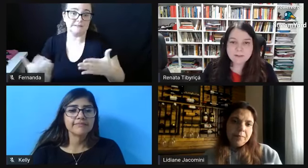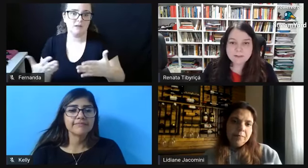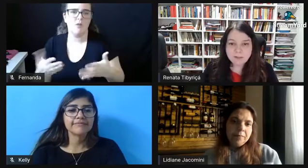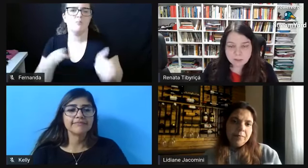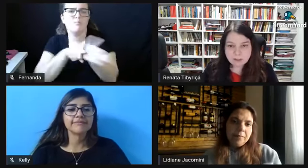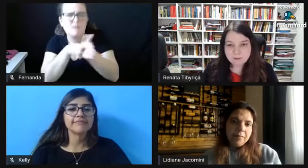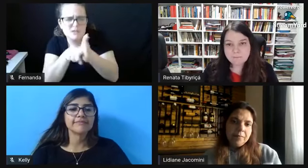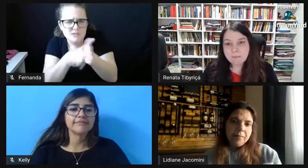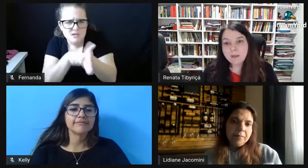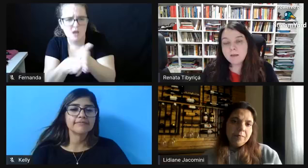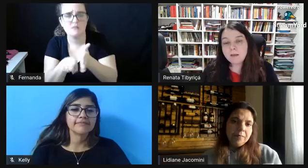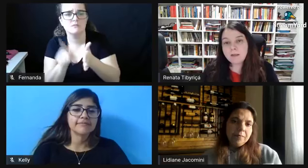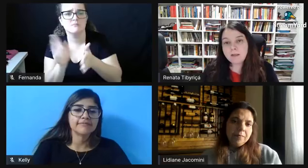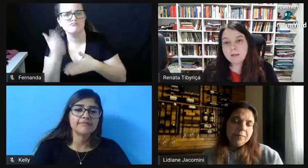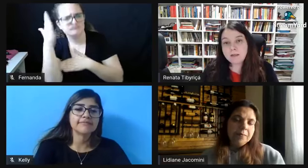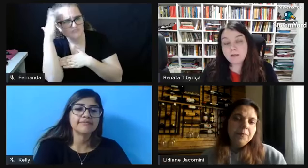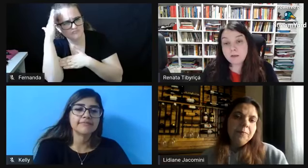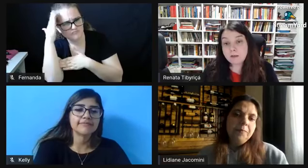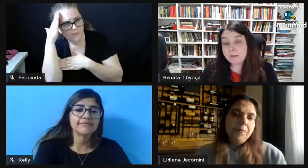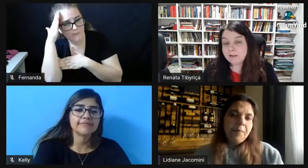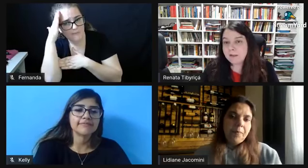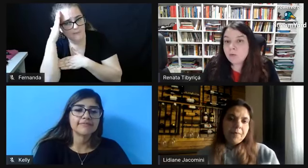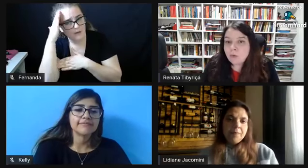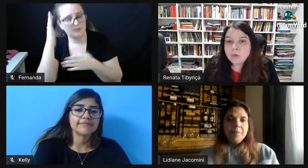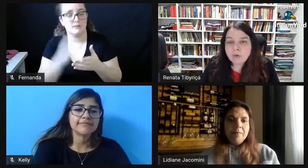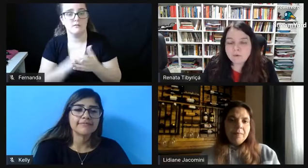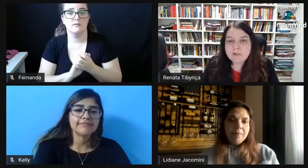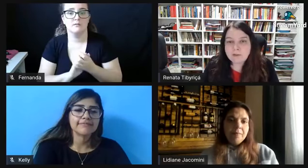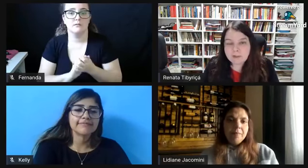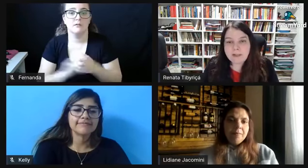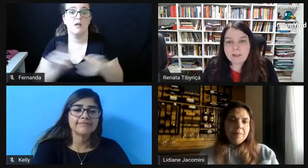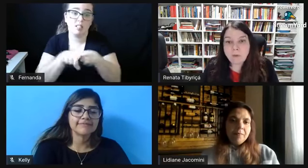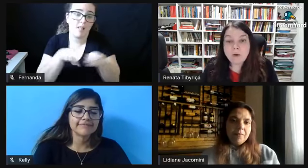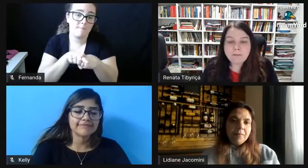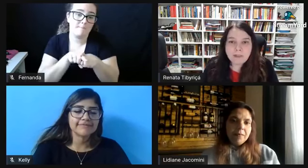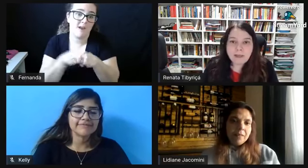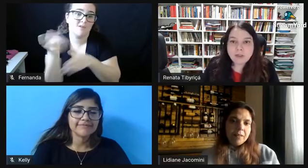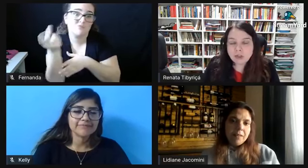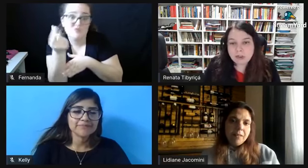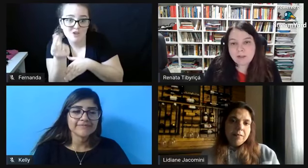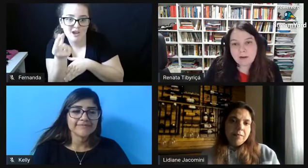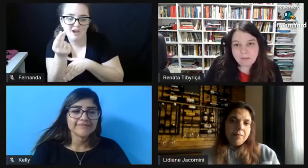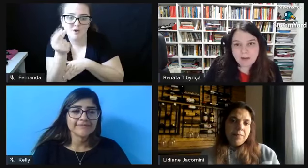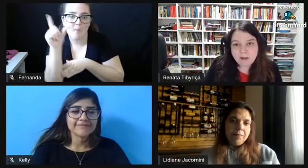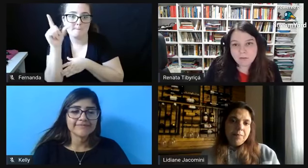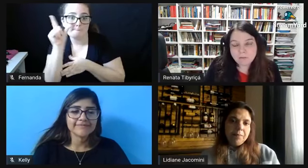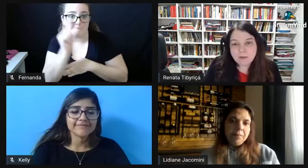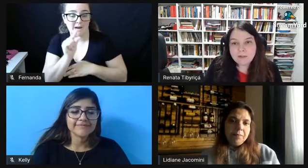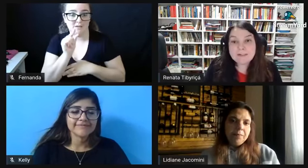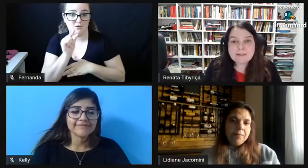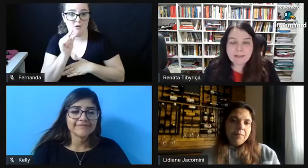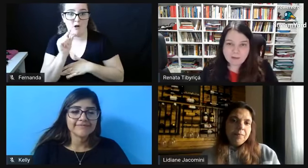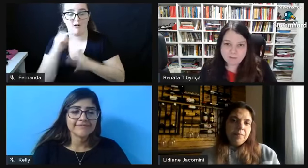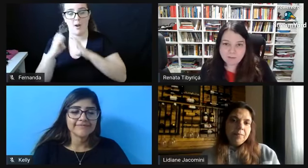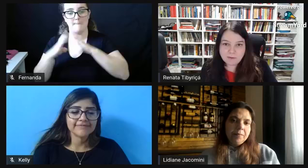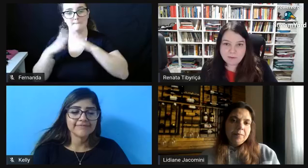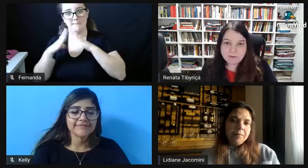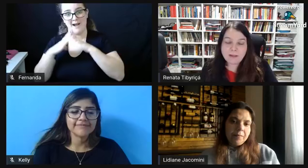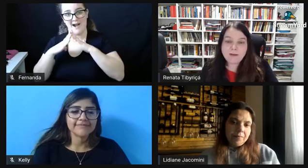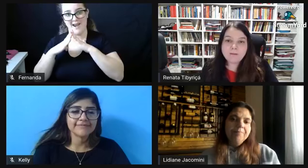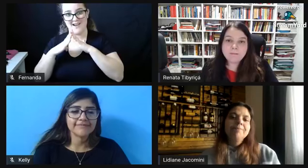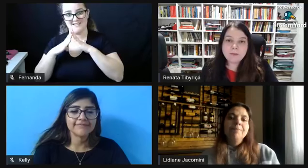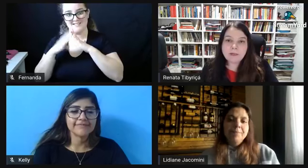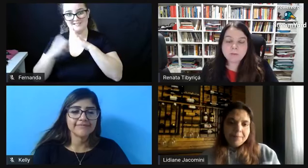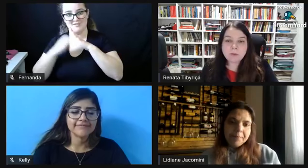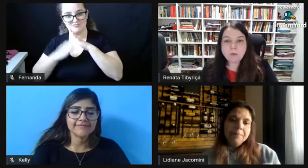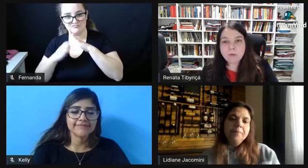pesquisas nesse sentido. E tem um custo você manter um ambiente de trabalho externo,